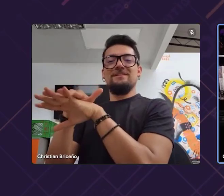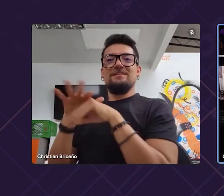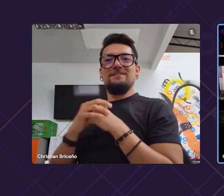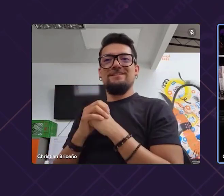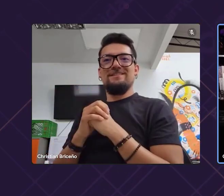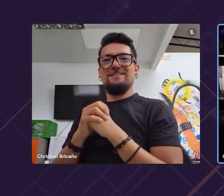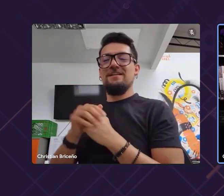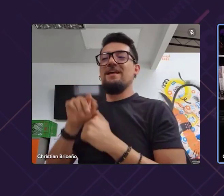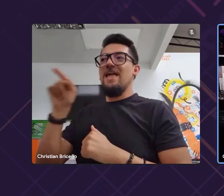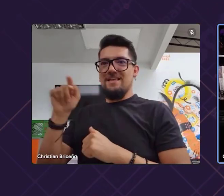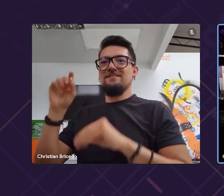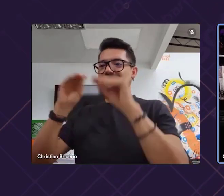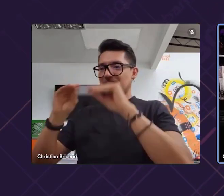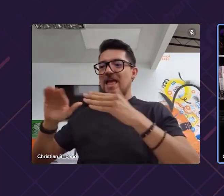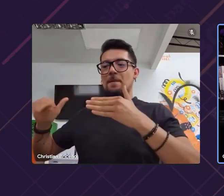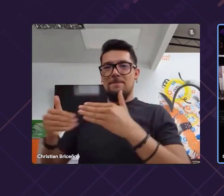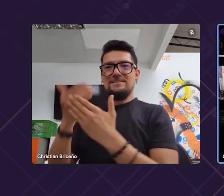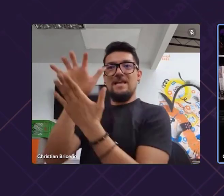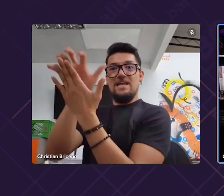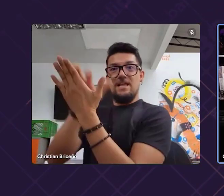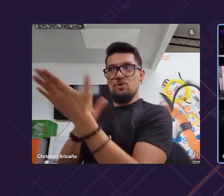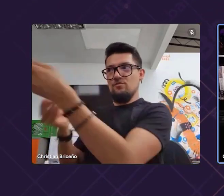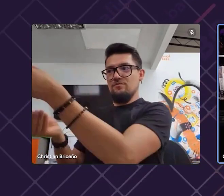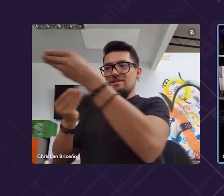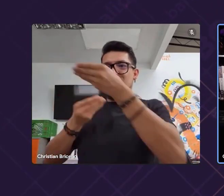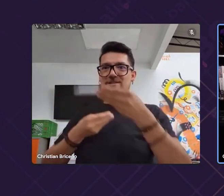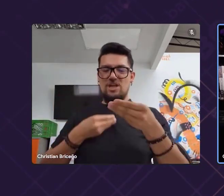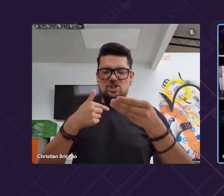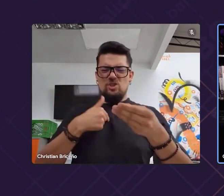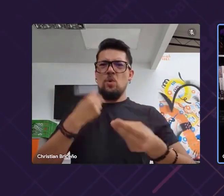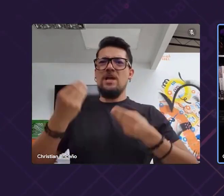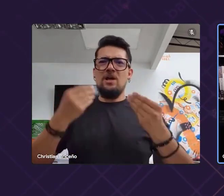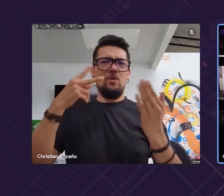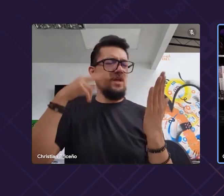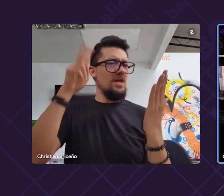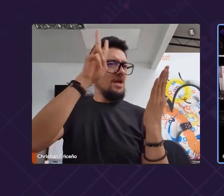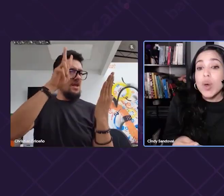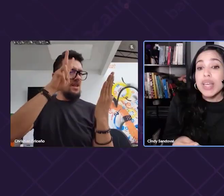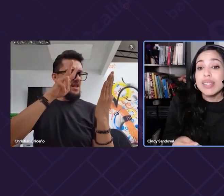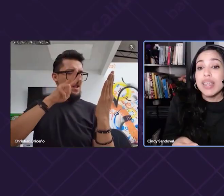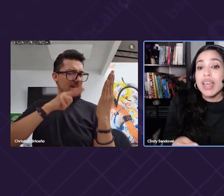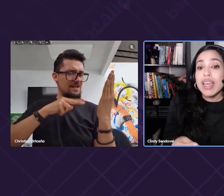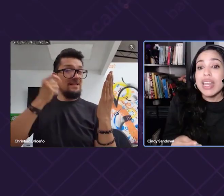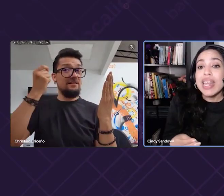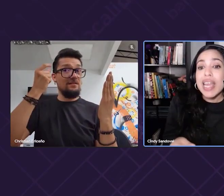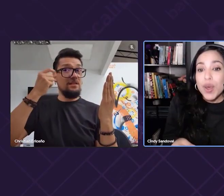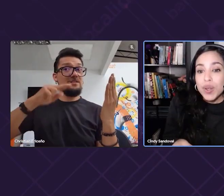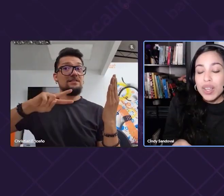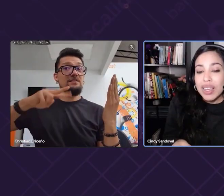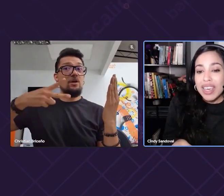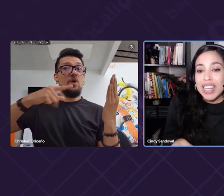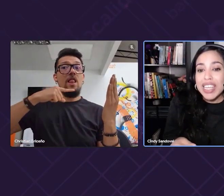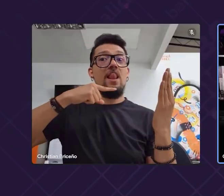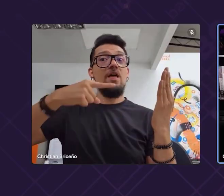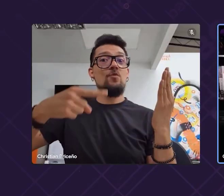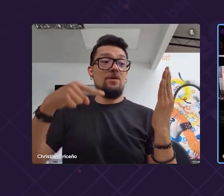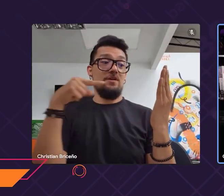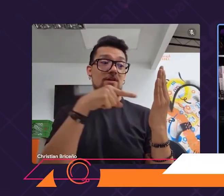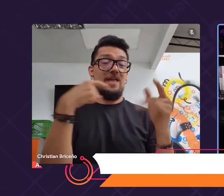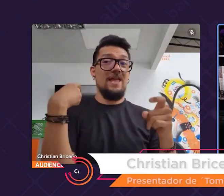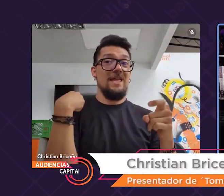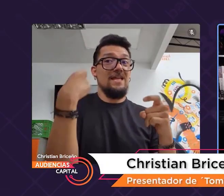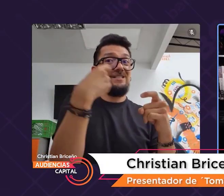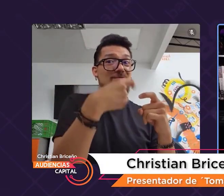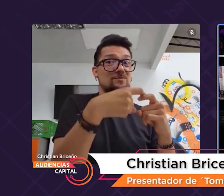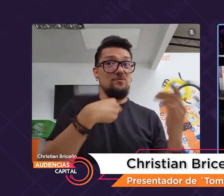que hay que hacer en temas de inclusión. Entonces, ¿yo qué hago? Entonces, yo lo primero que hago es que leo el guión